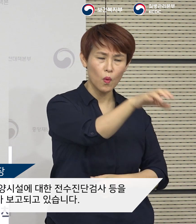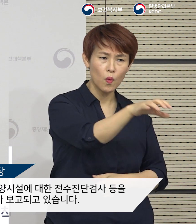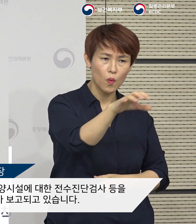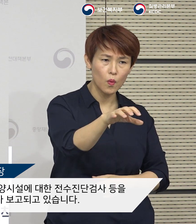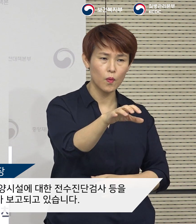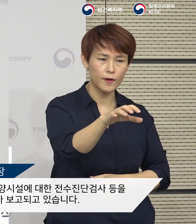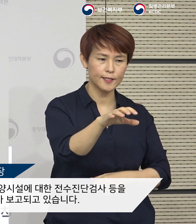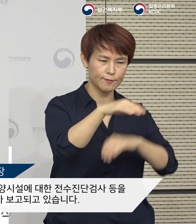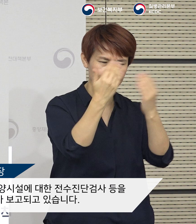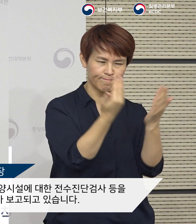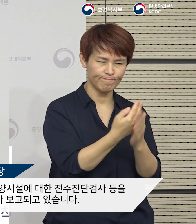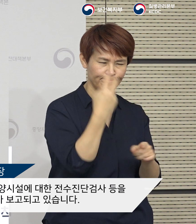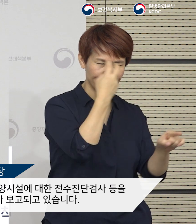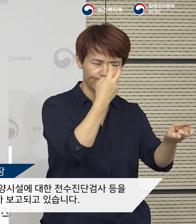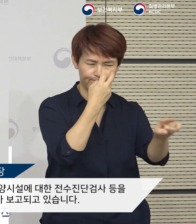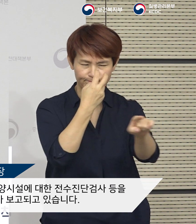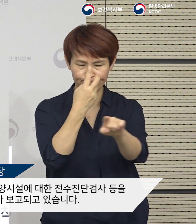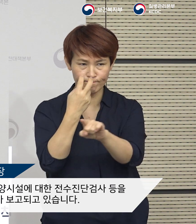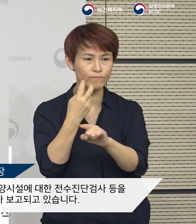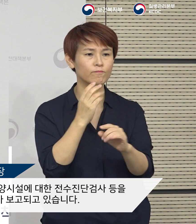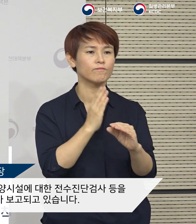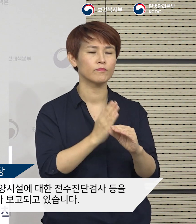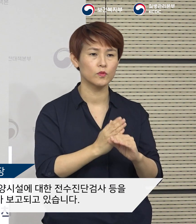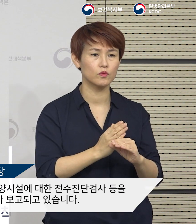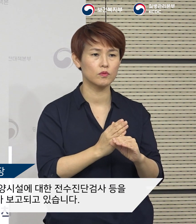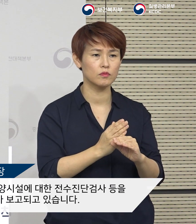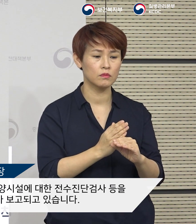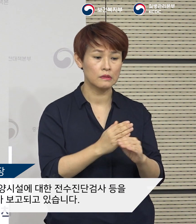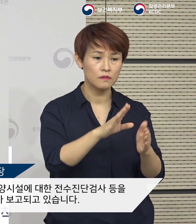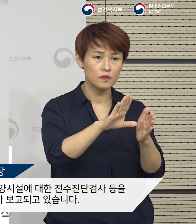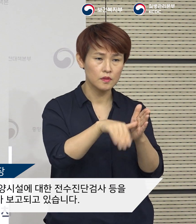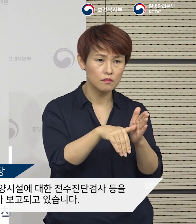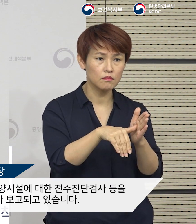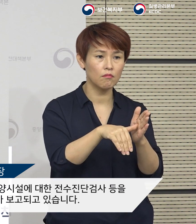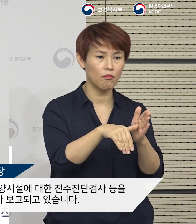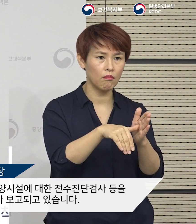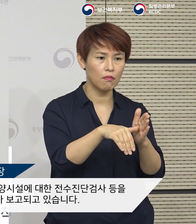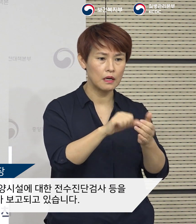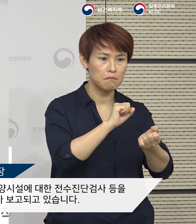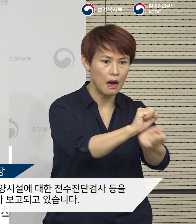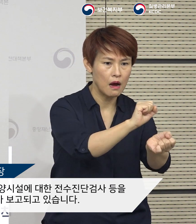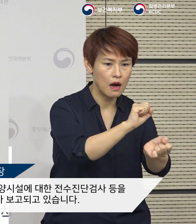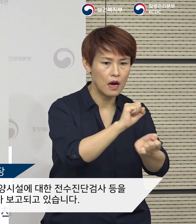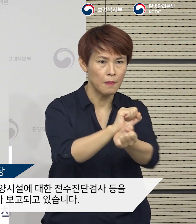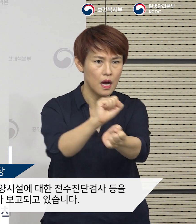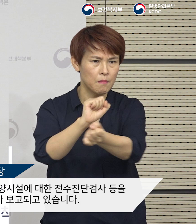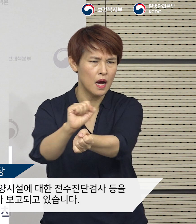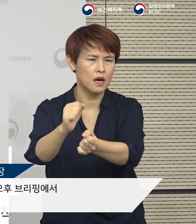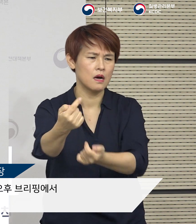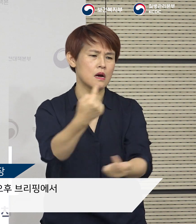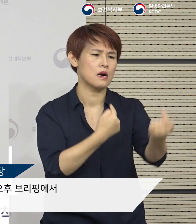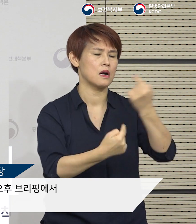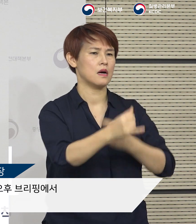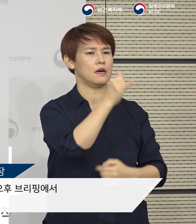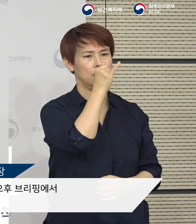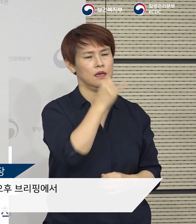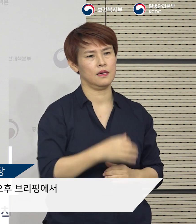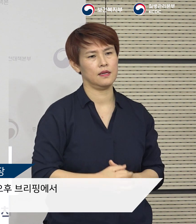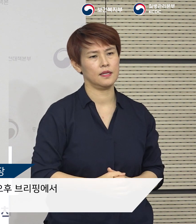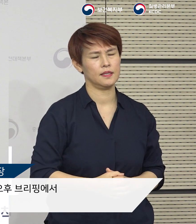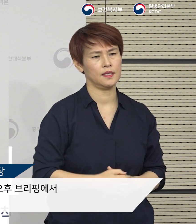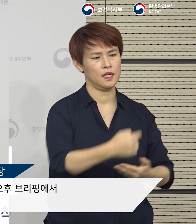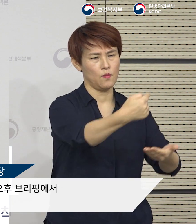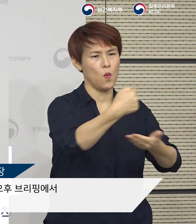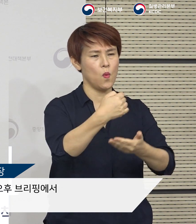대한 전수 진단검사 등을 진행하고 있고 이 과정에서 산발적인 감염 사례가 보고되고 있습니다.